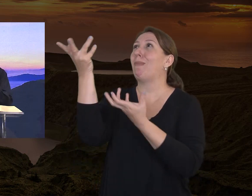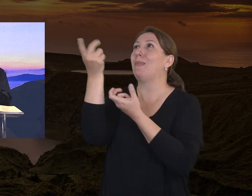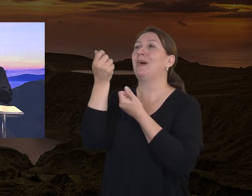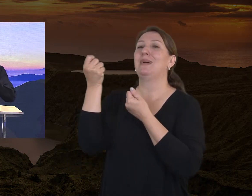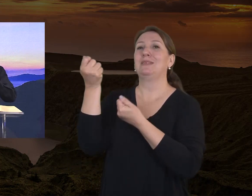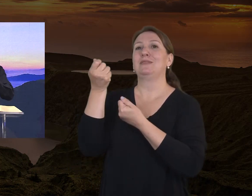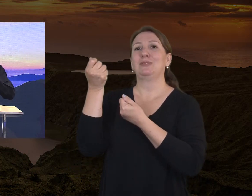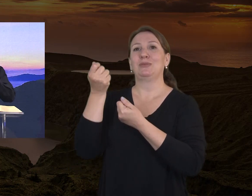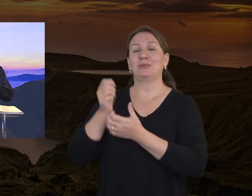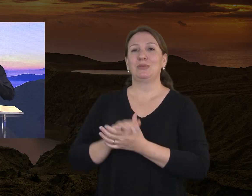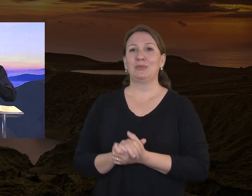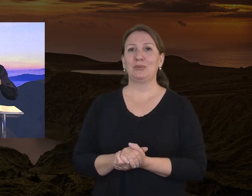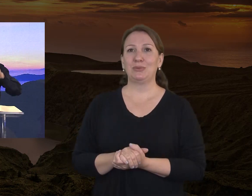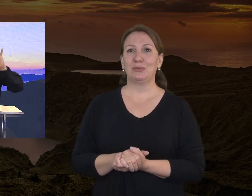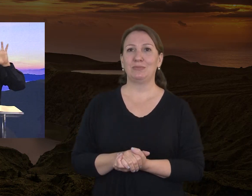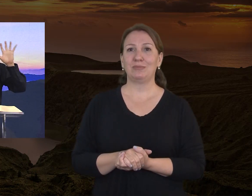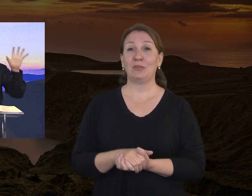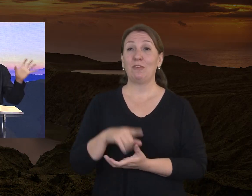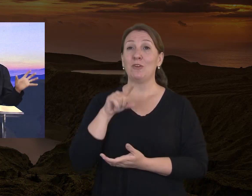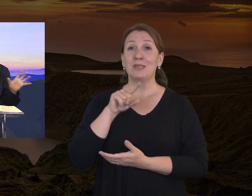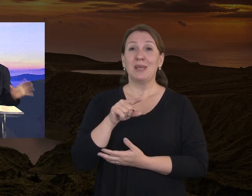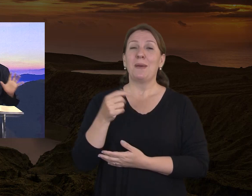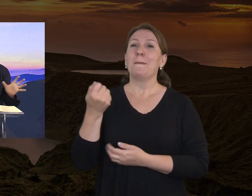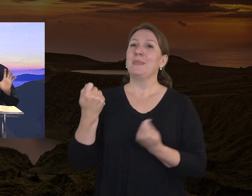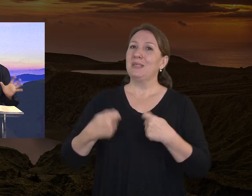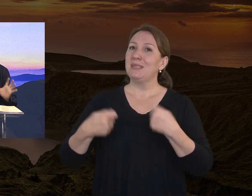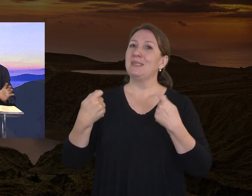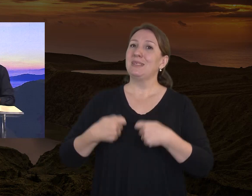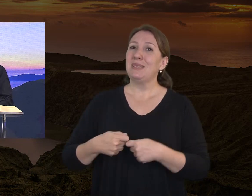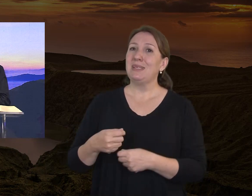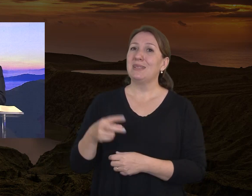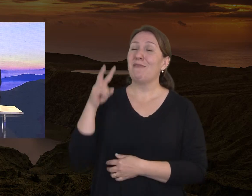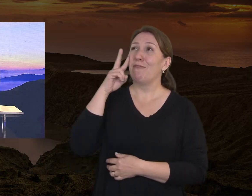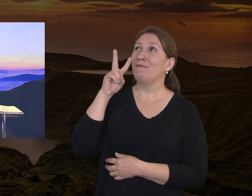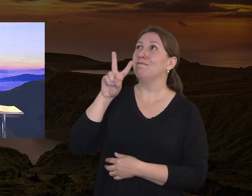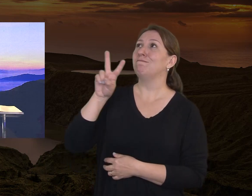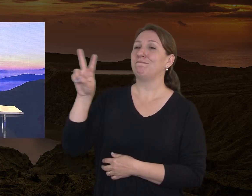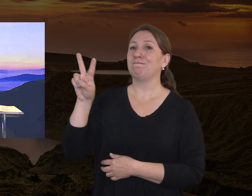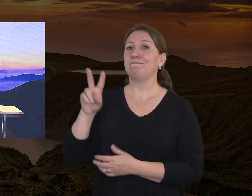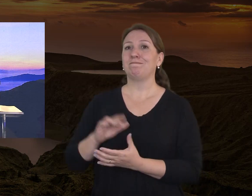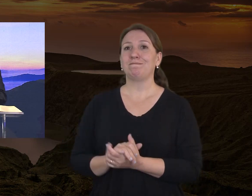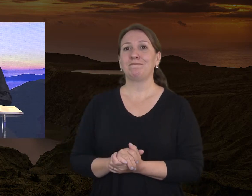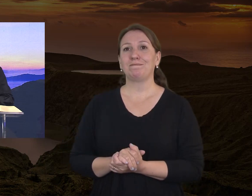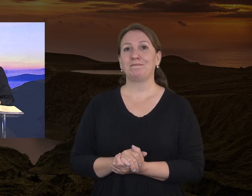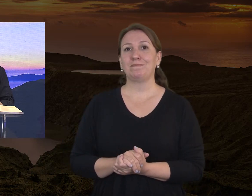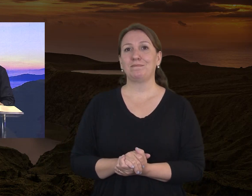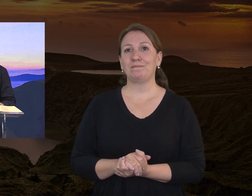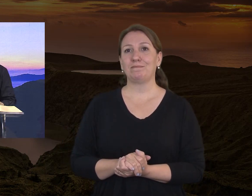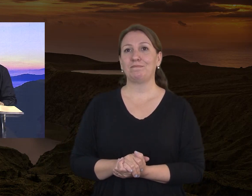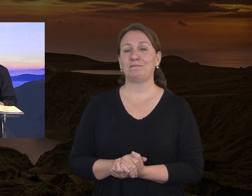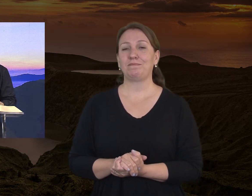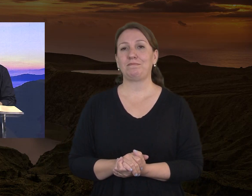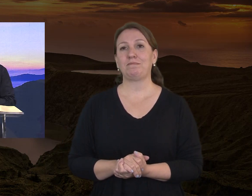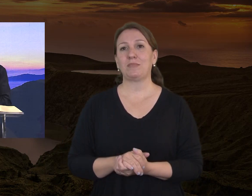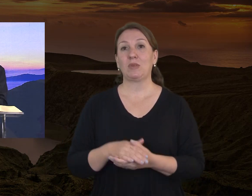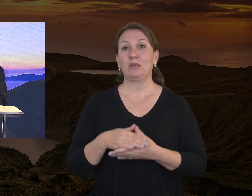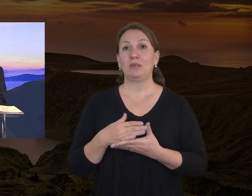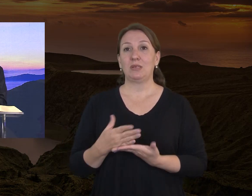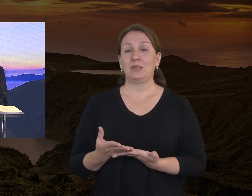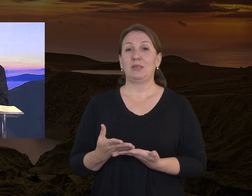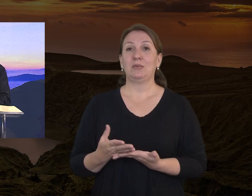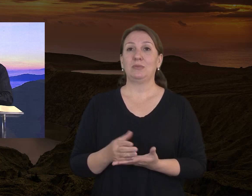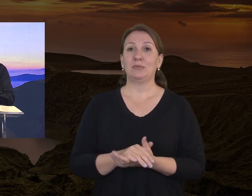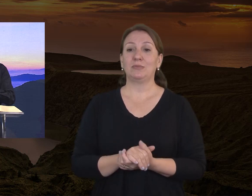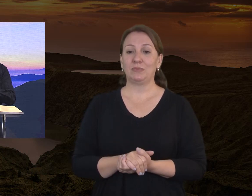Espírito possa, né, inspirar vocês a enxergar essa grandiosidade. Então, Cristo, ó Senhor